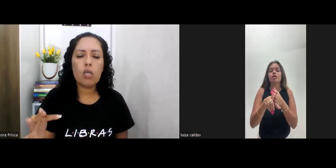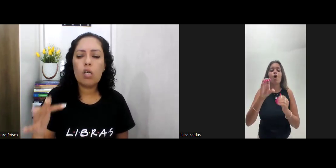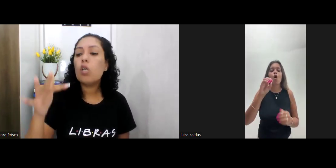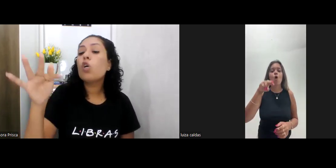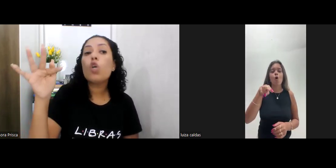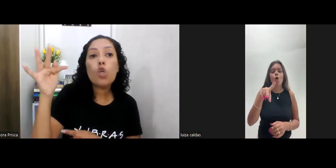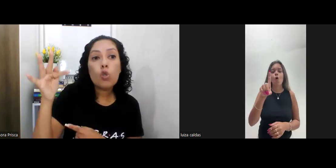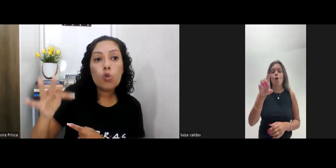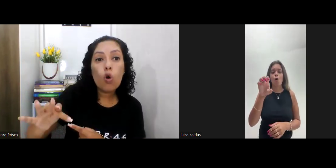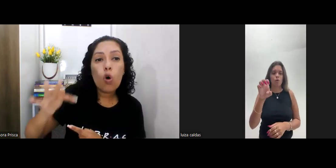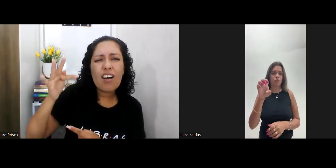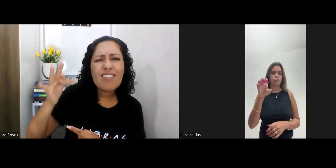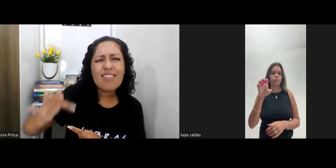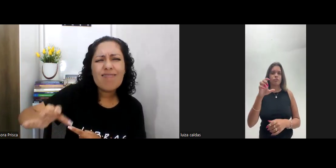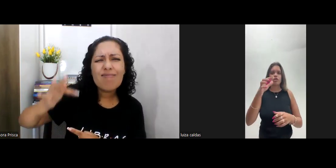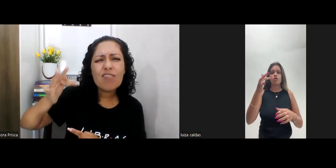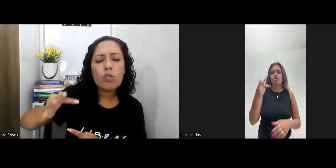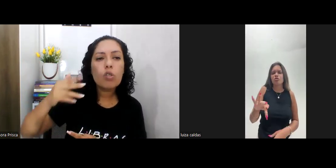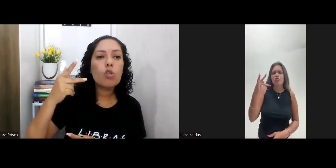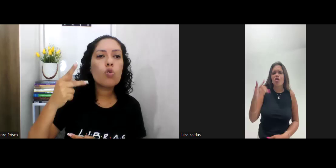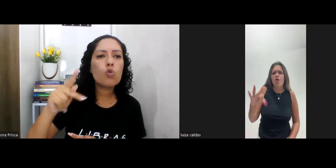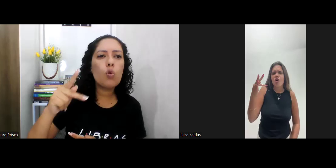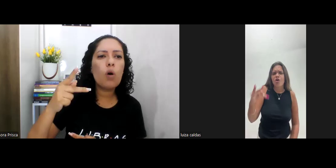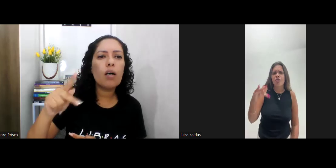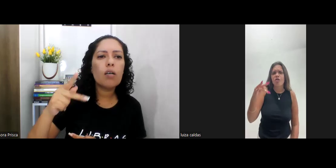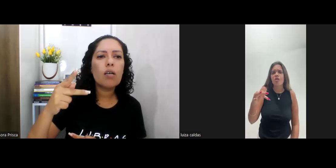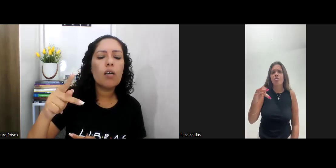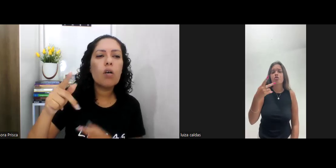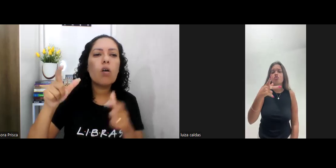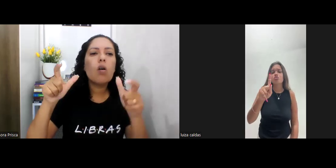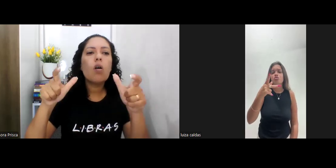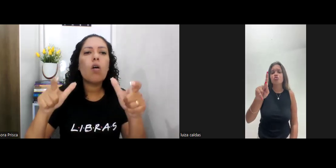dor? Dor sua.